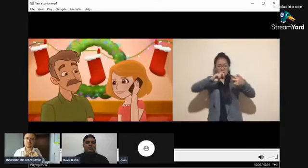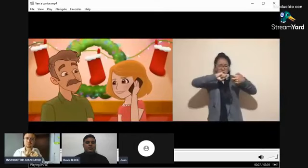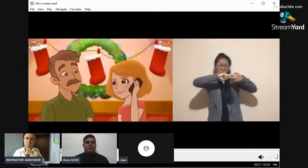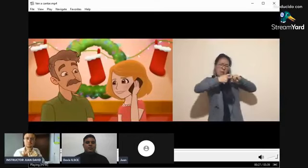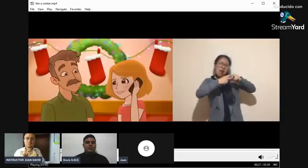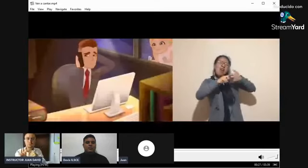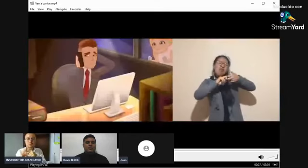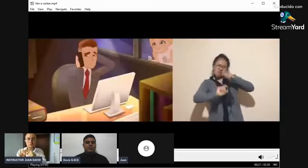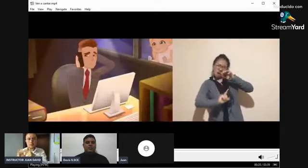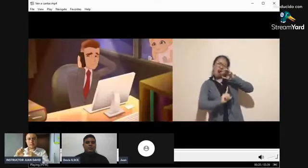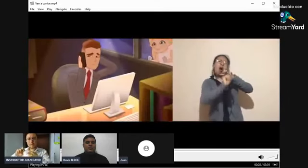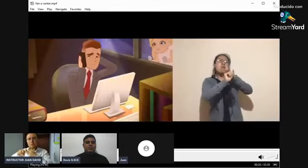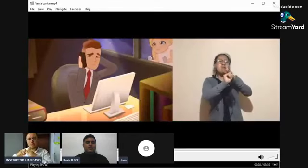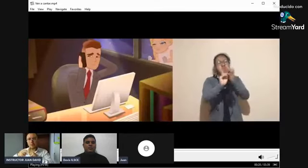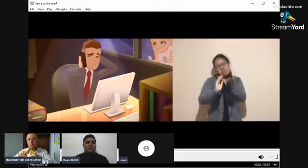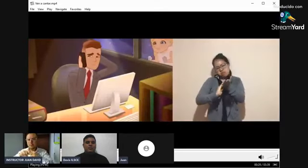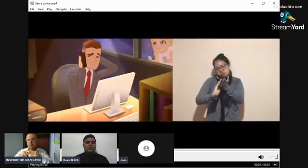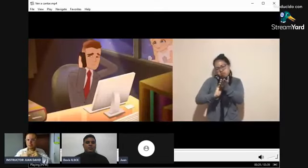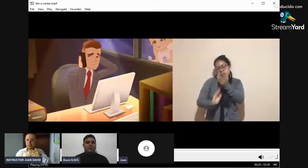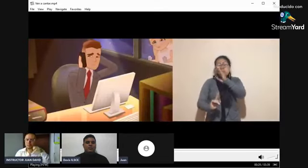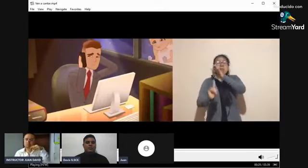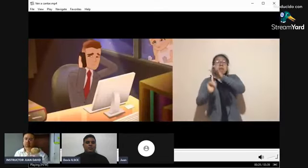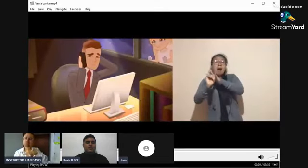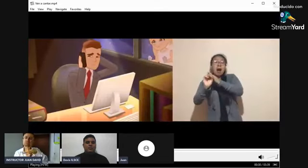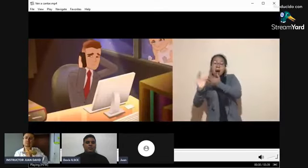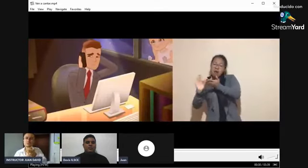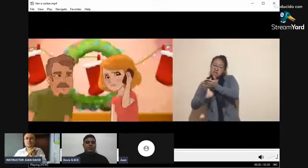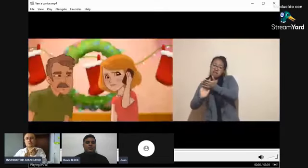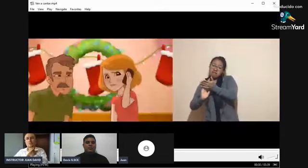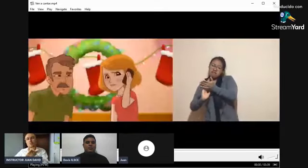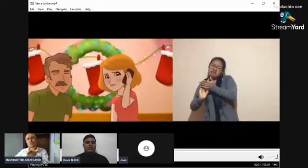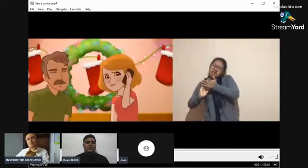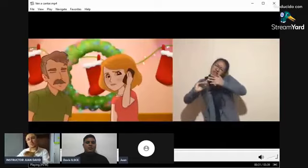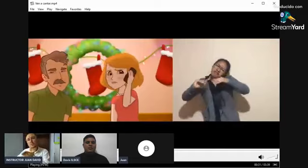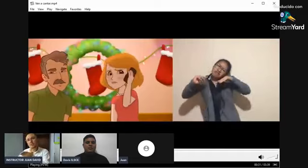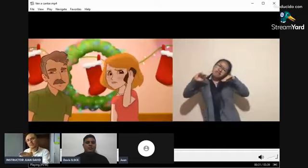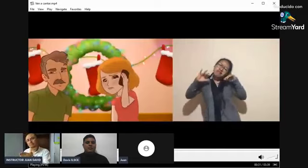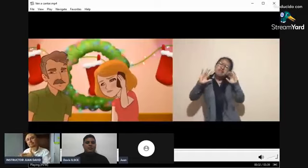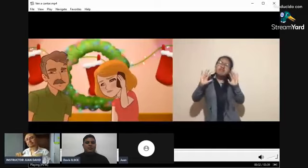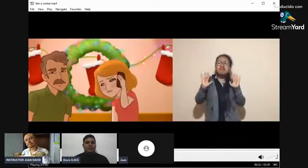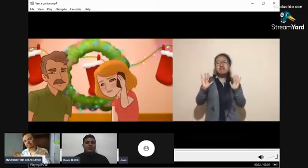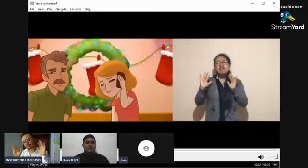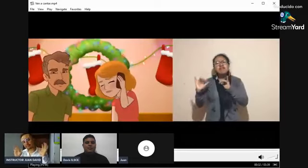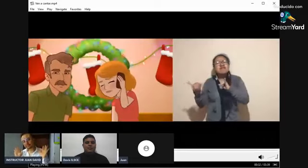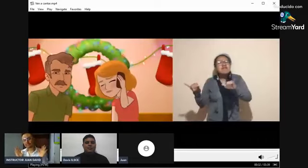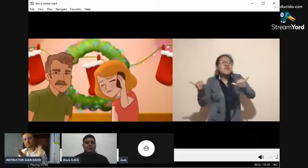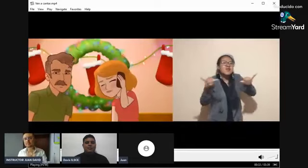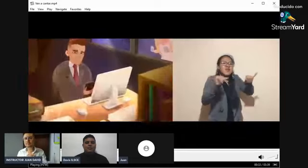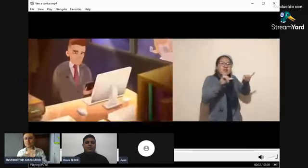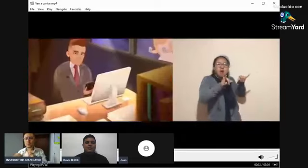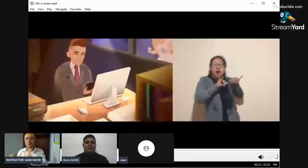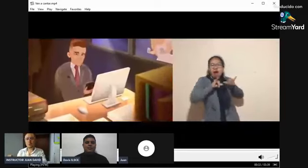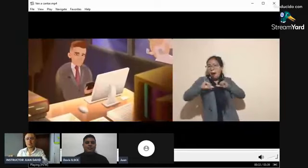realidad. Los problemas vienen y van, y al final todo